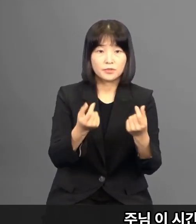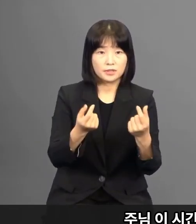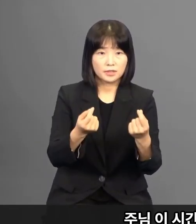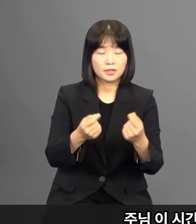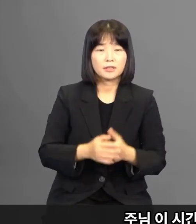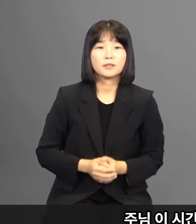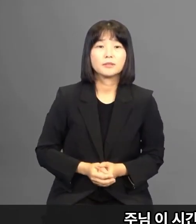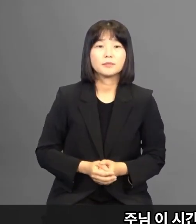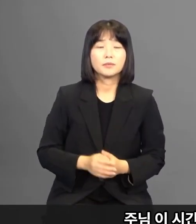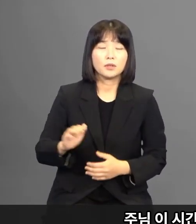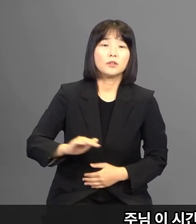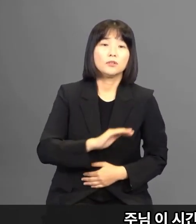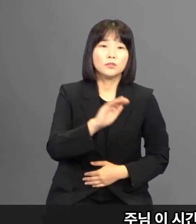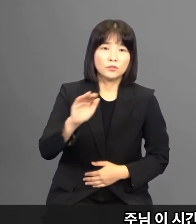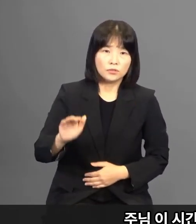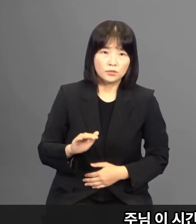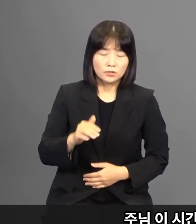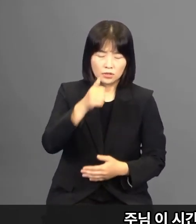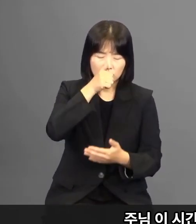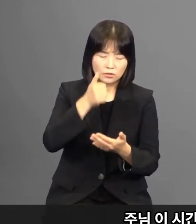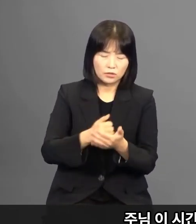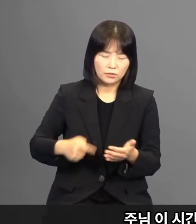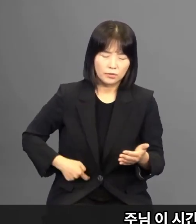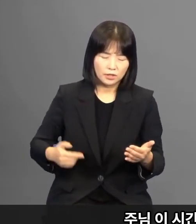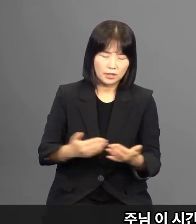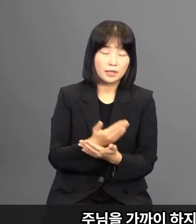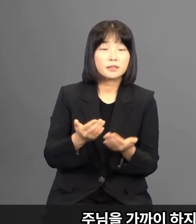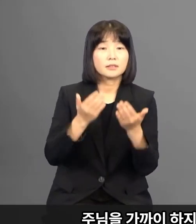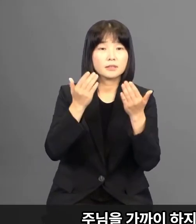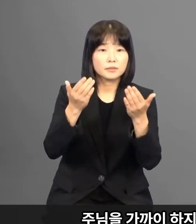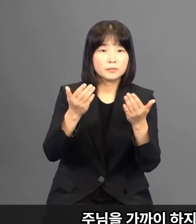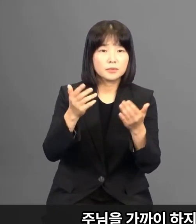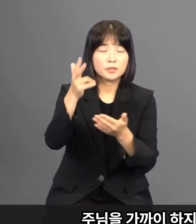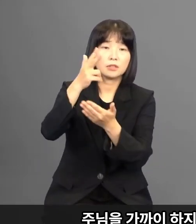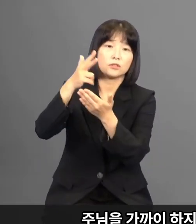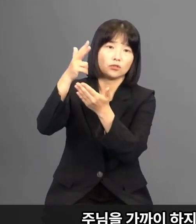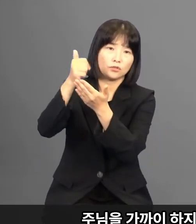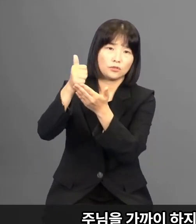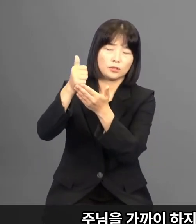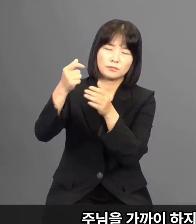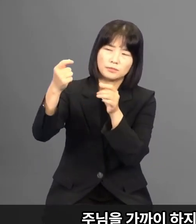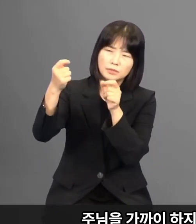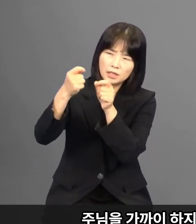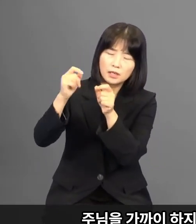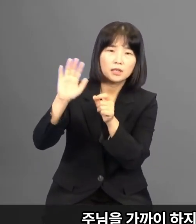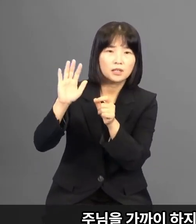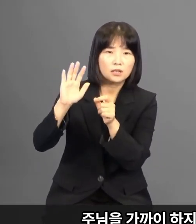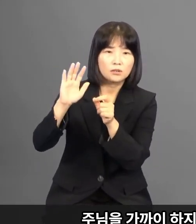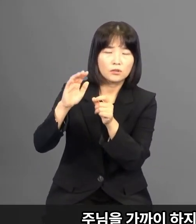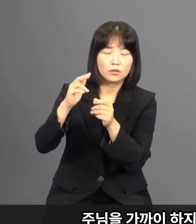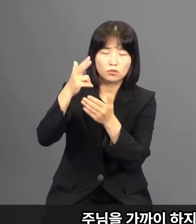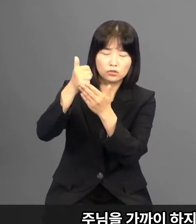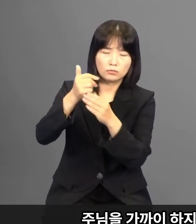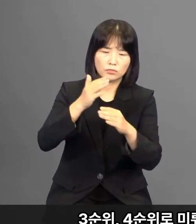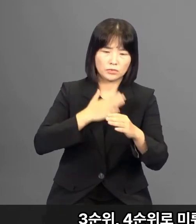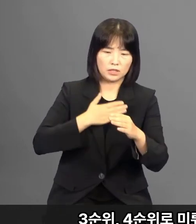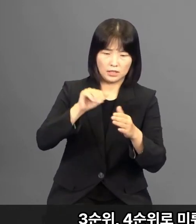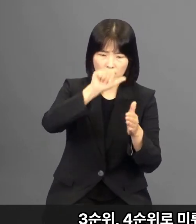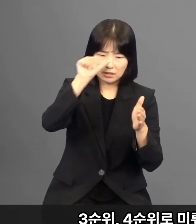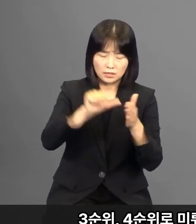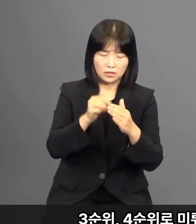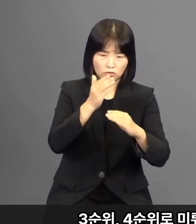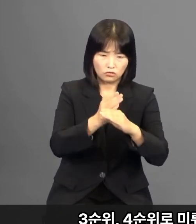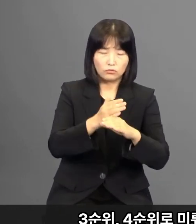시간 우리의 죄를 회개합니다. 주님을 가까이 하지 아니하고 중심에 두지 아니하고